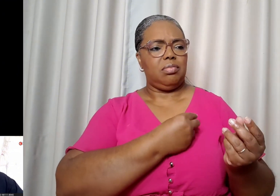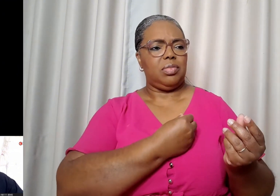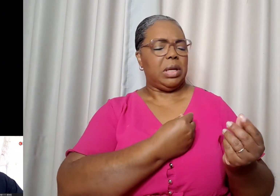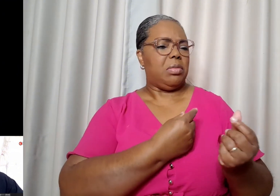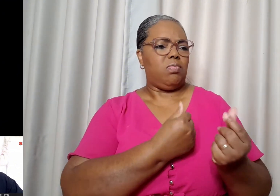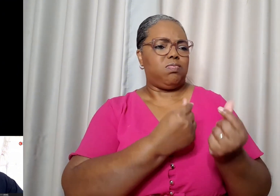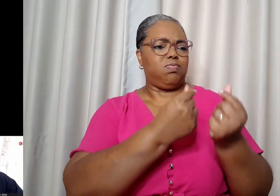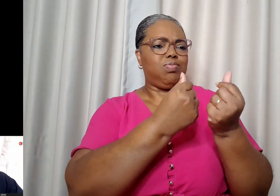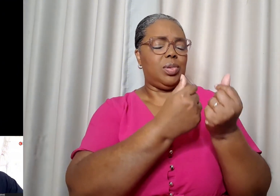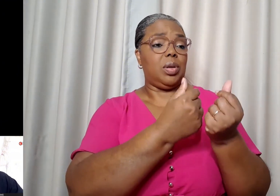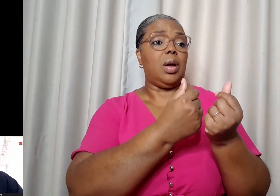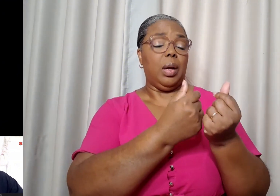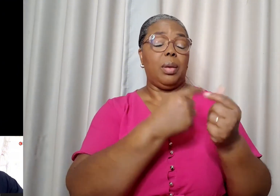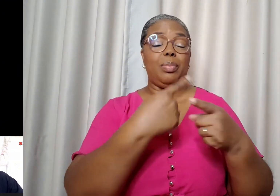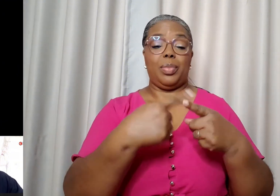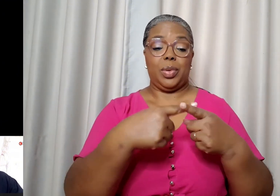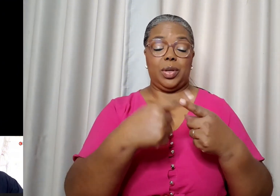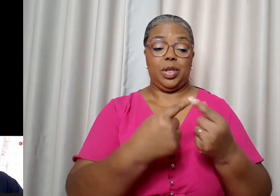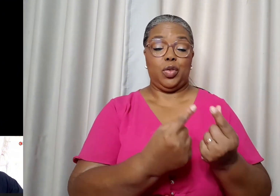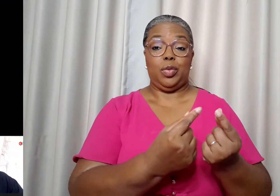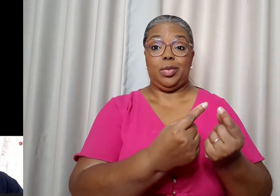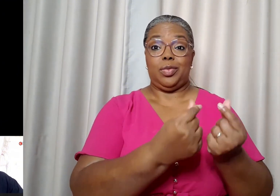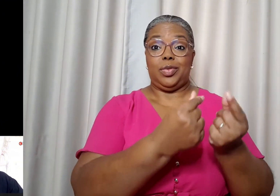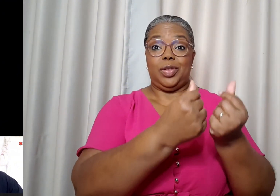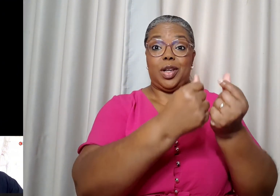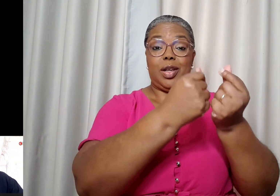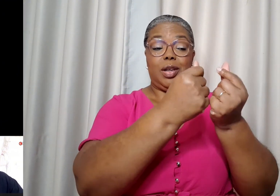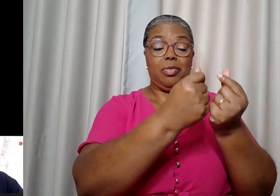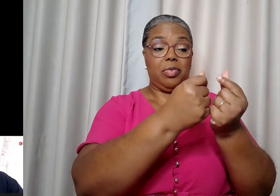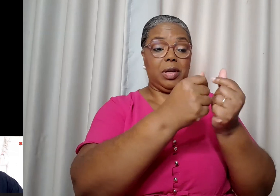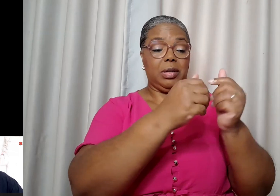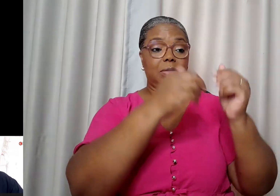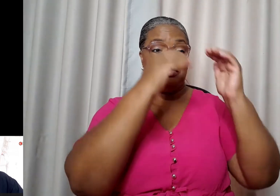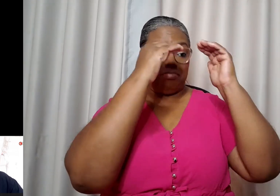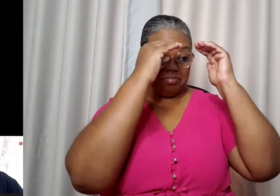Deus, aí é o problema.